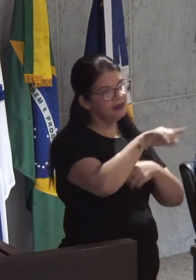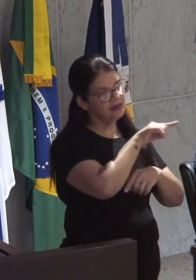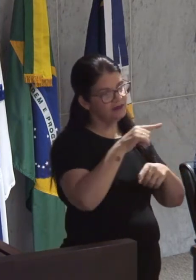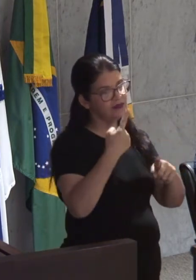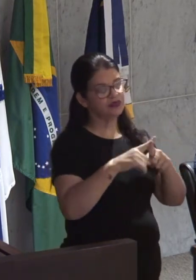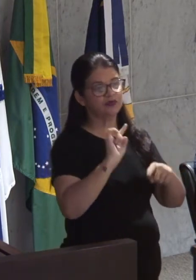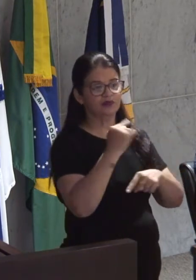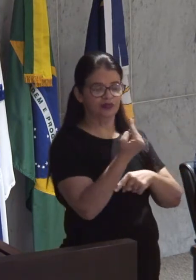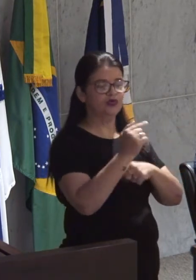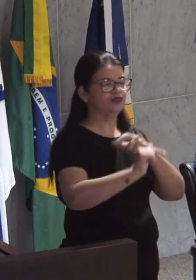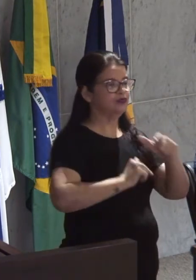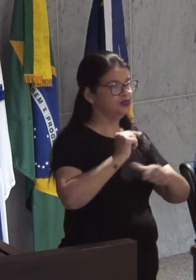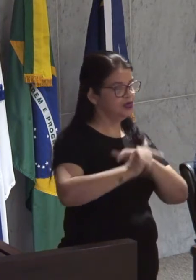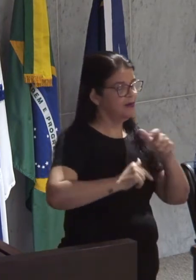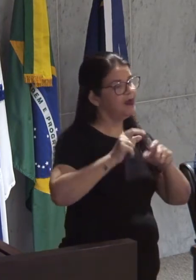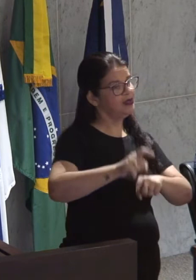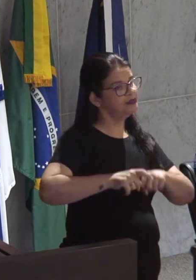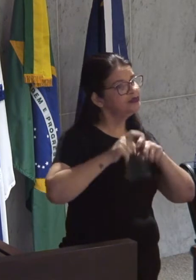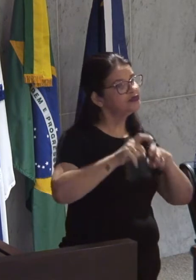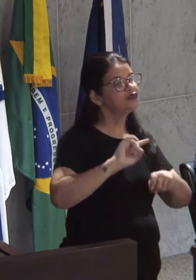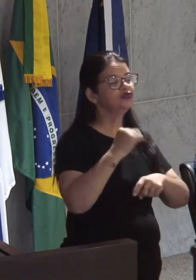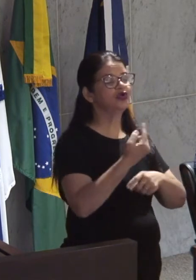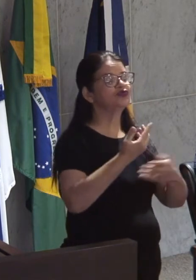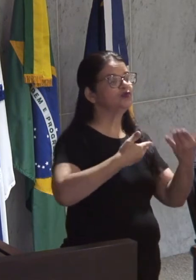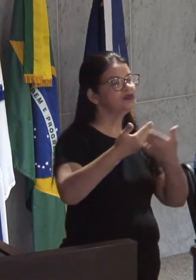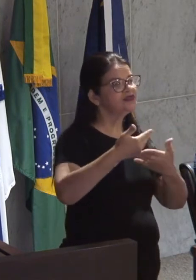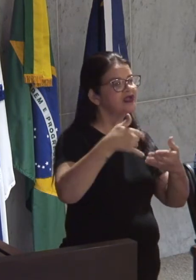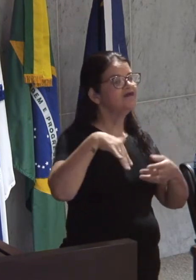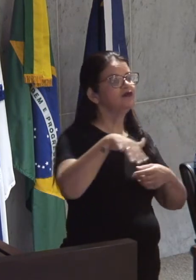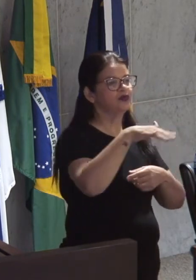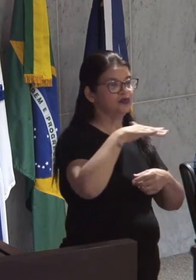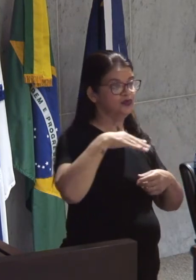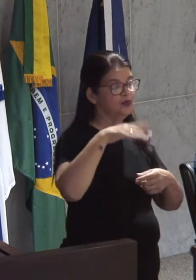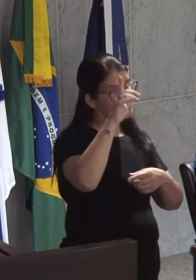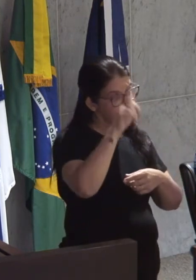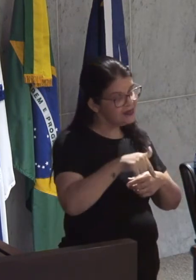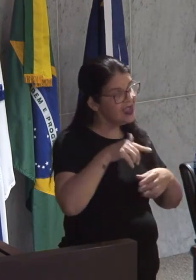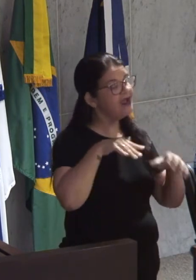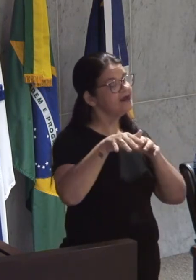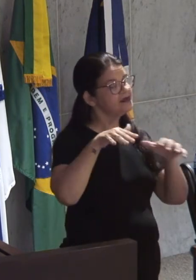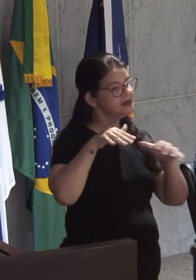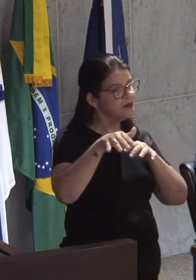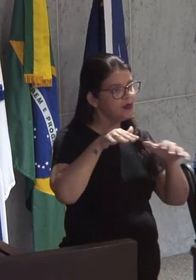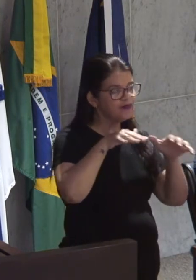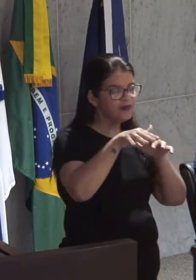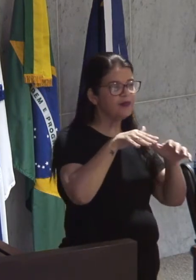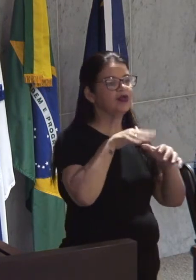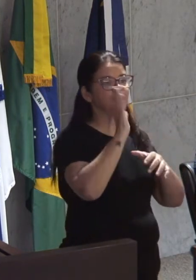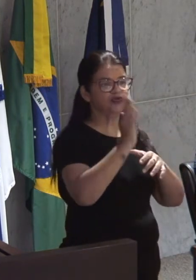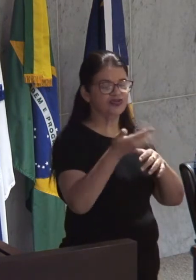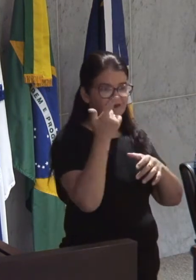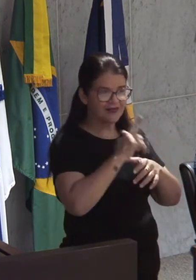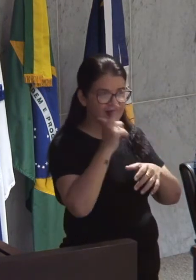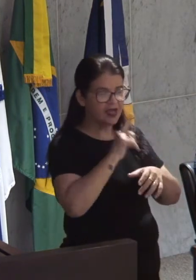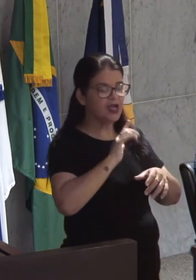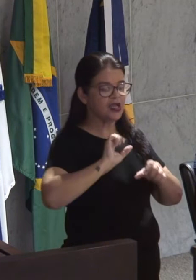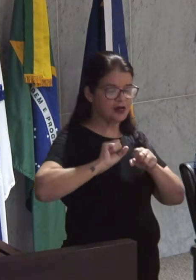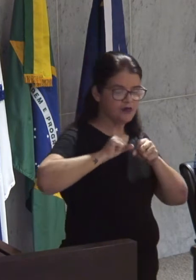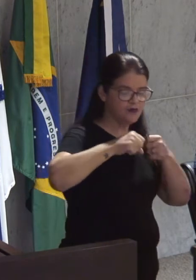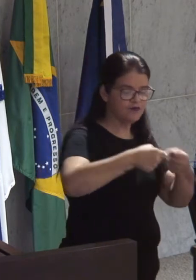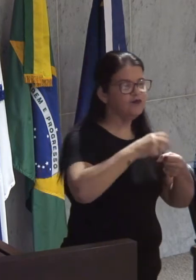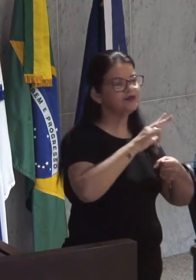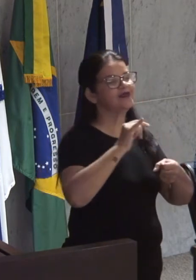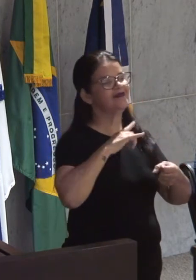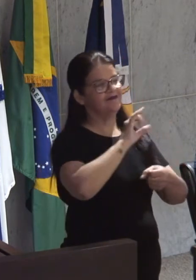nós somos trabalhadores rurais, nós somos servidores públicos, e é esse movimento que já vem ganhando força, que